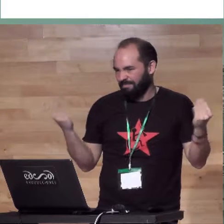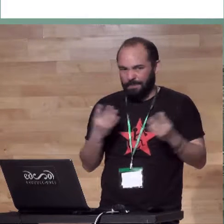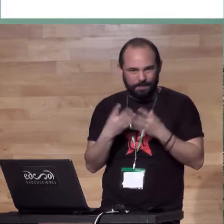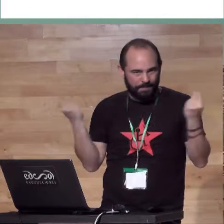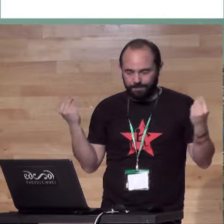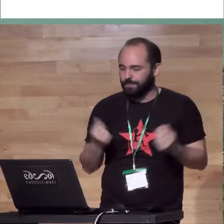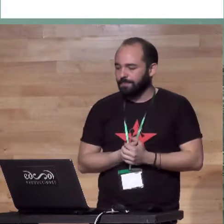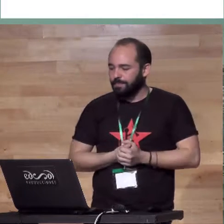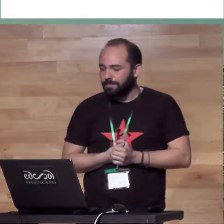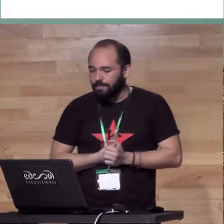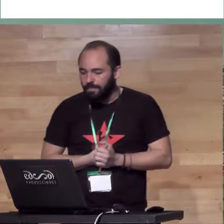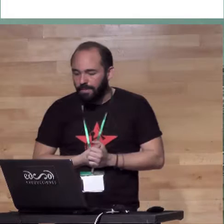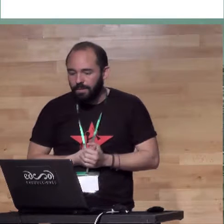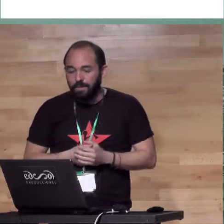largometrajes